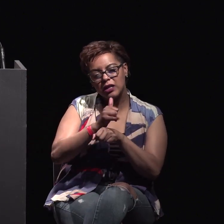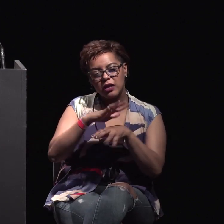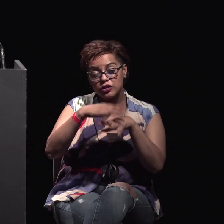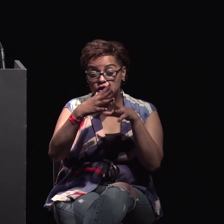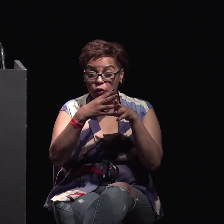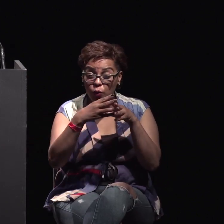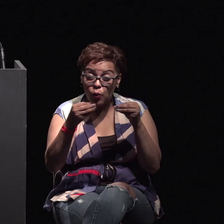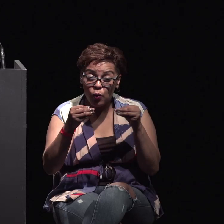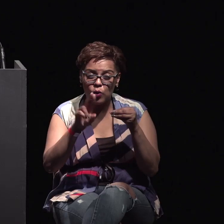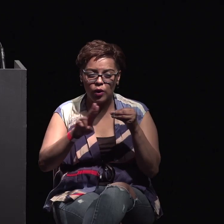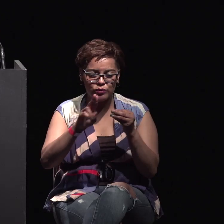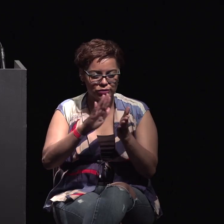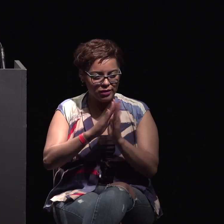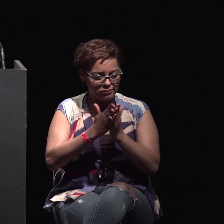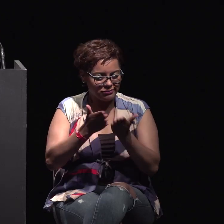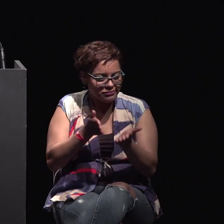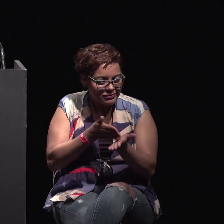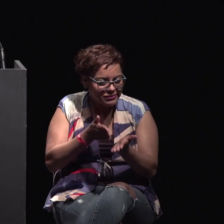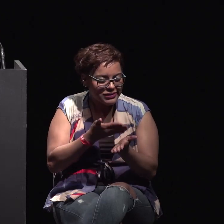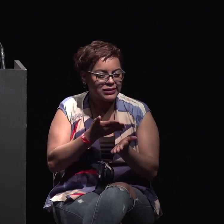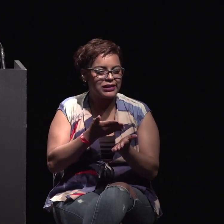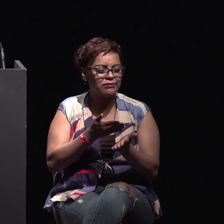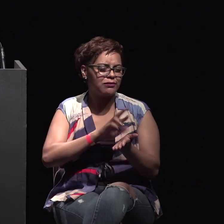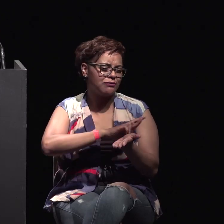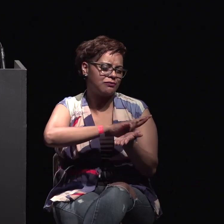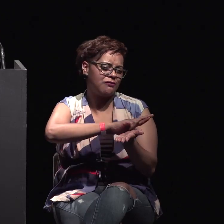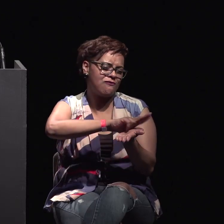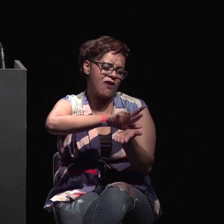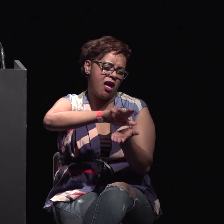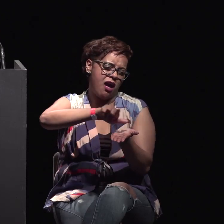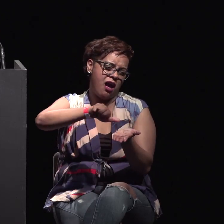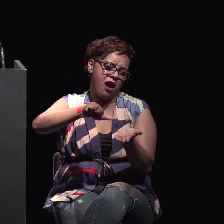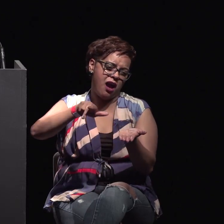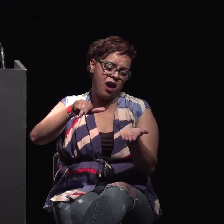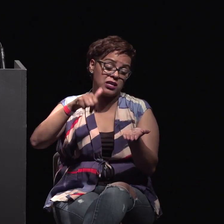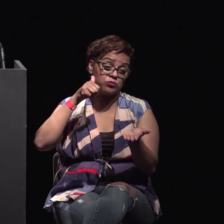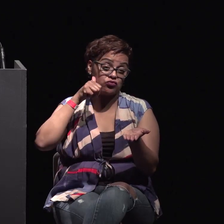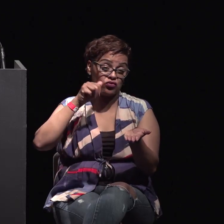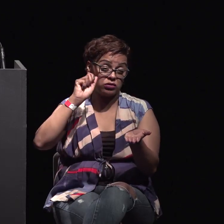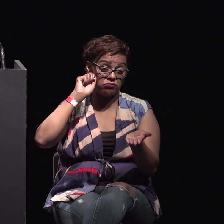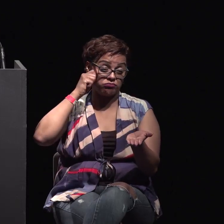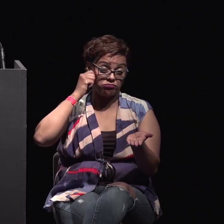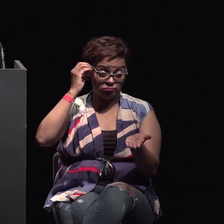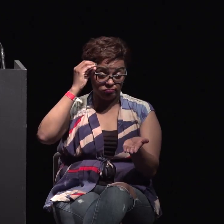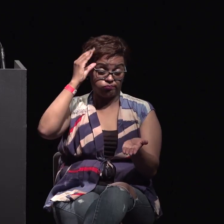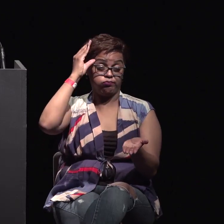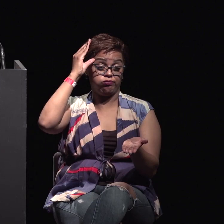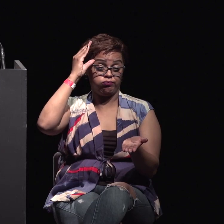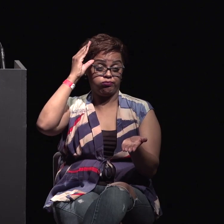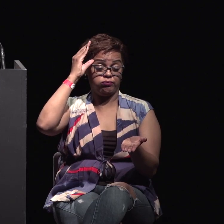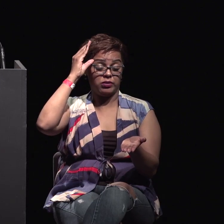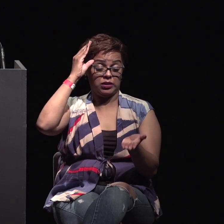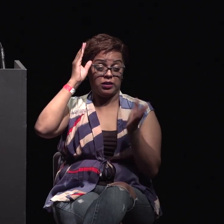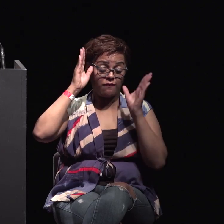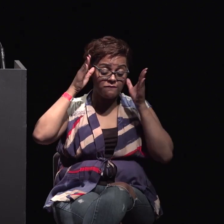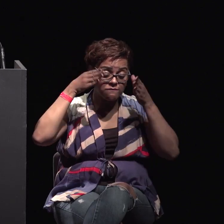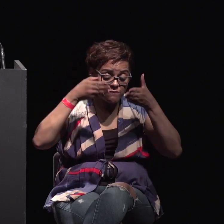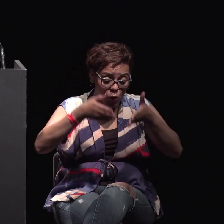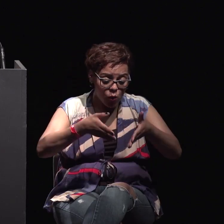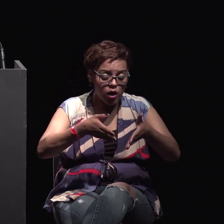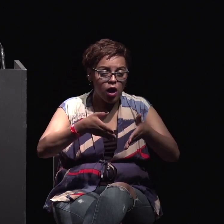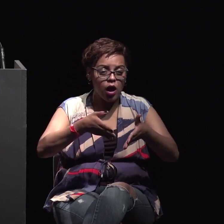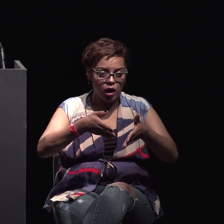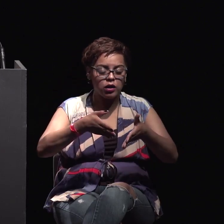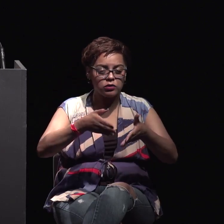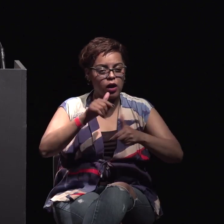cura, né? E várias intelectuais negras têm se dedicado a esse trabalho